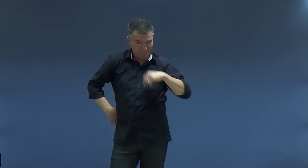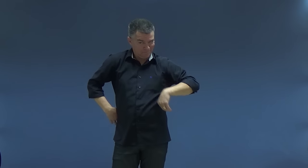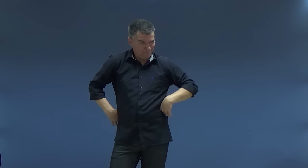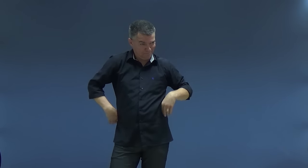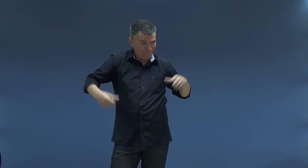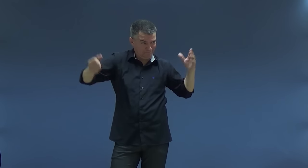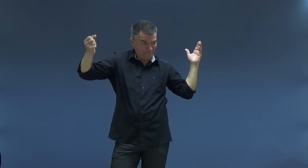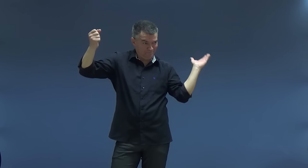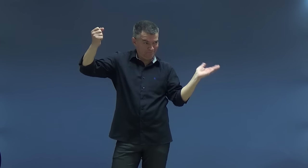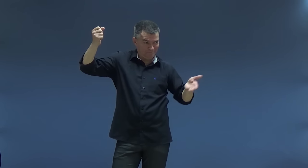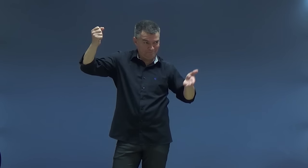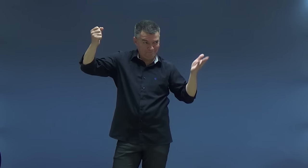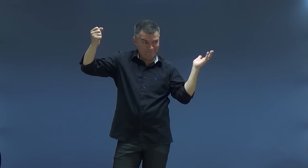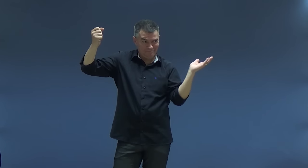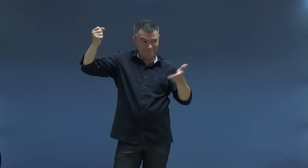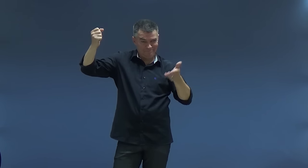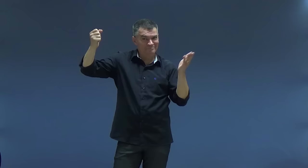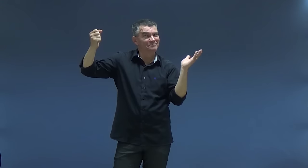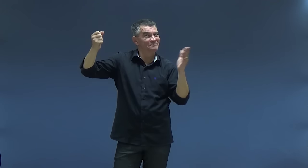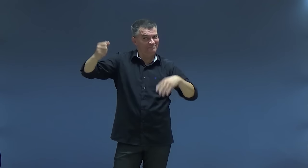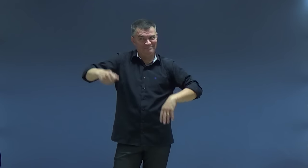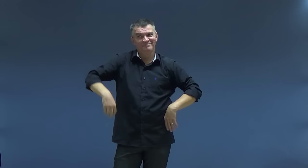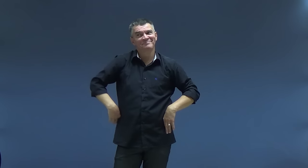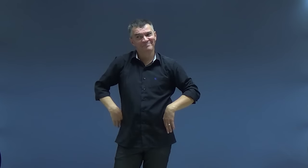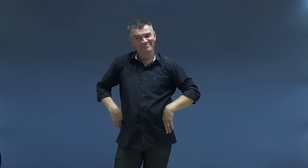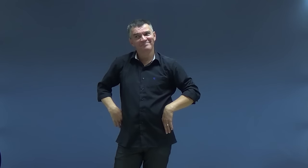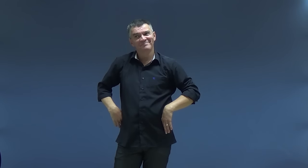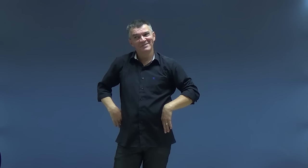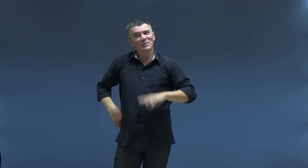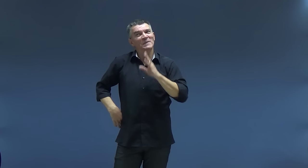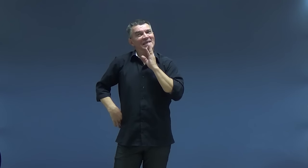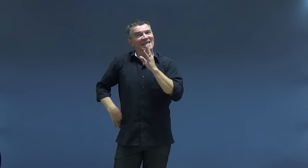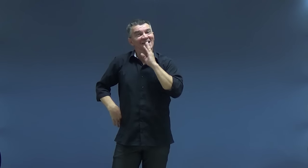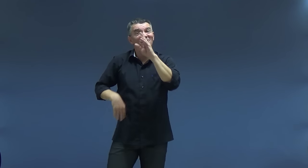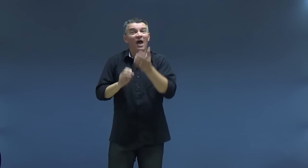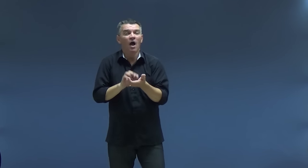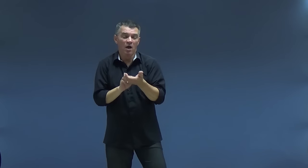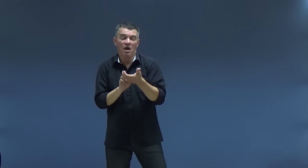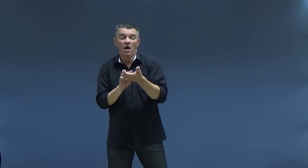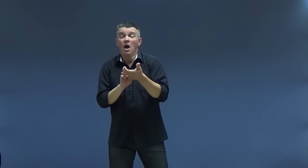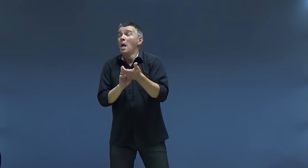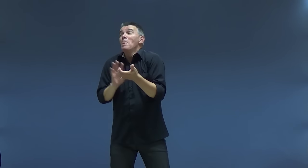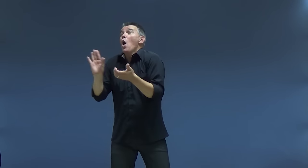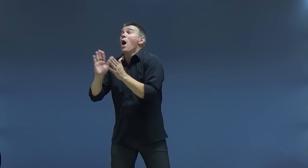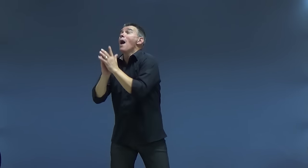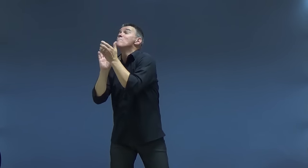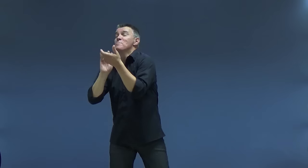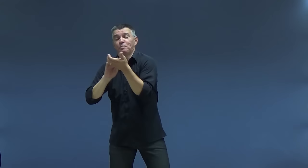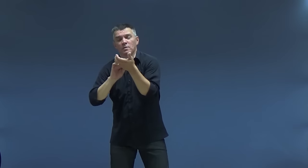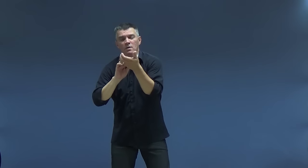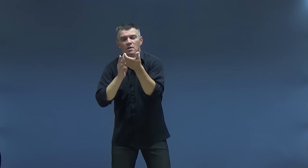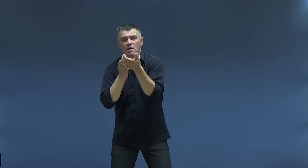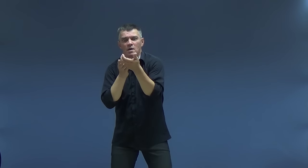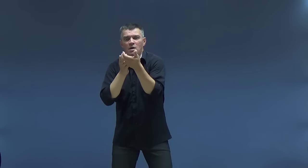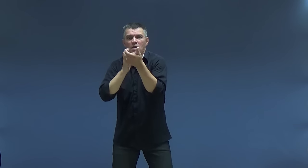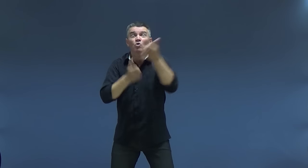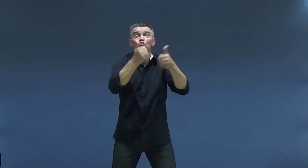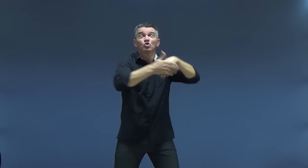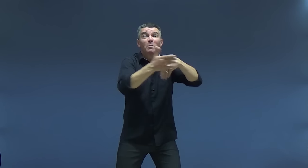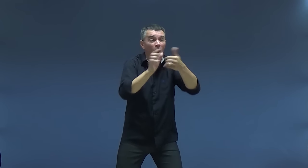daí eu tô mandando uma mensagem no WhatsApp aqui, falando que tá usando a Bíblia, né? É, eu conheço. Ah, não, não, é a Bíblia.